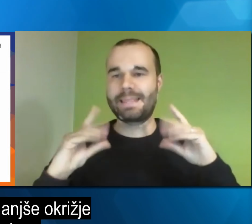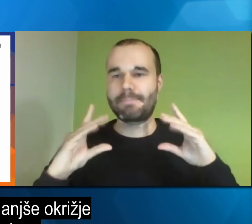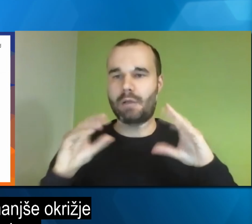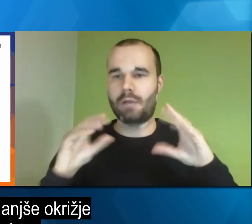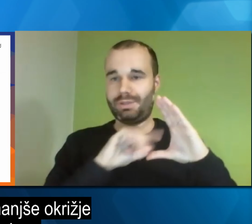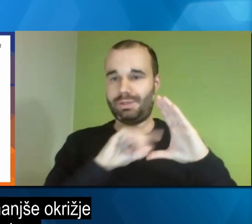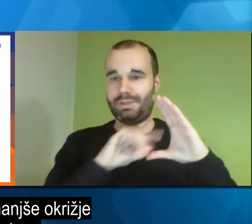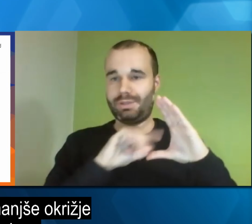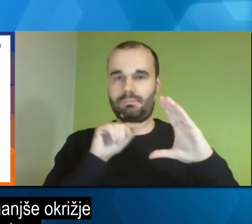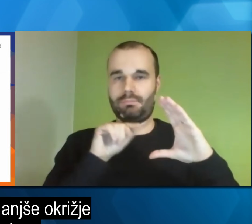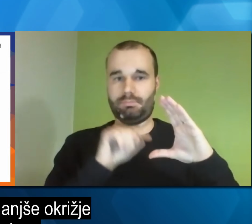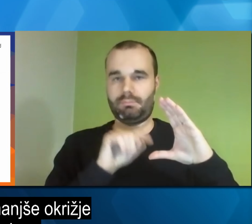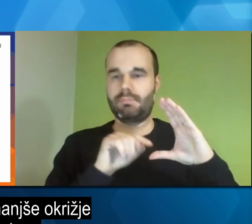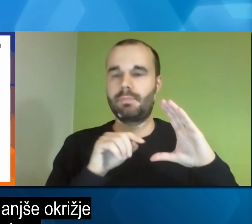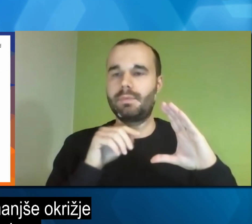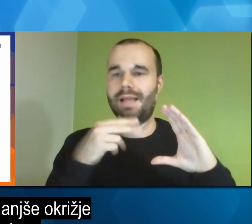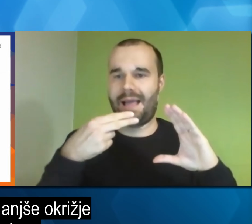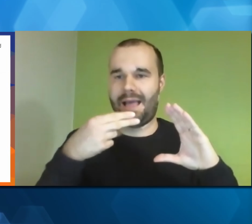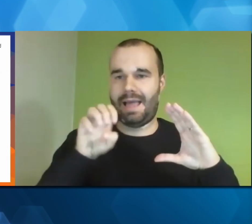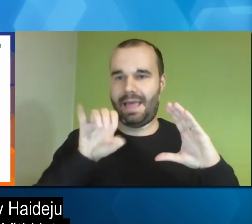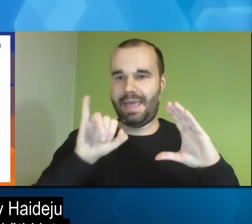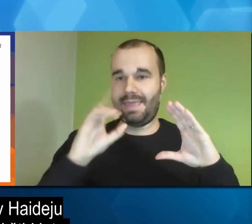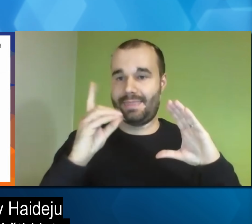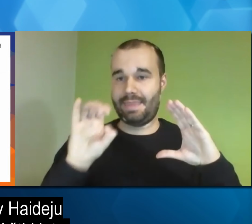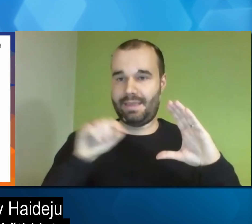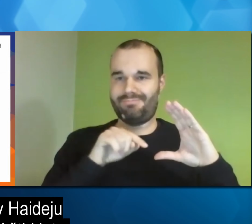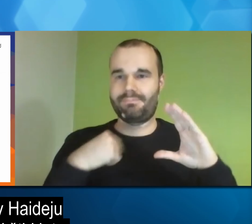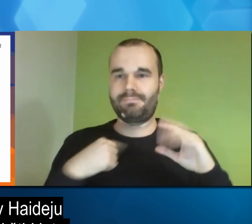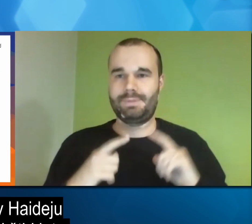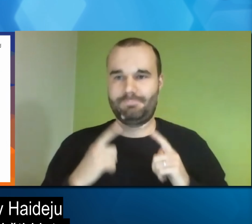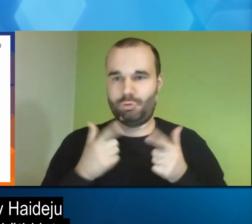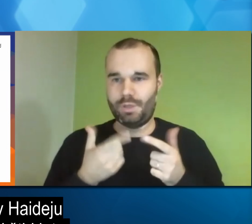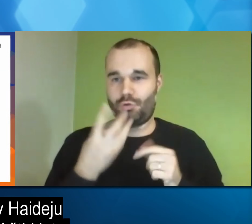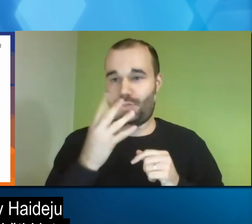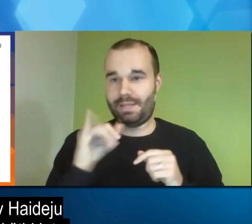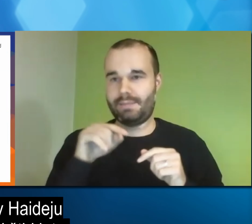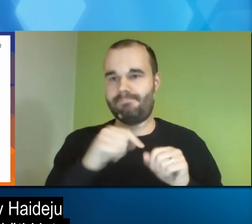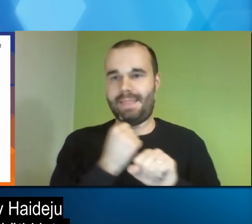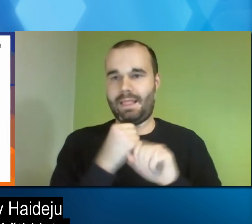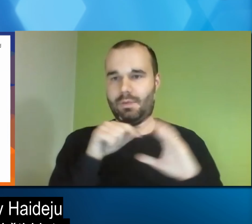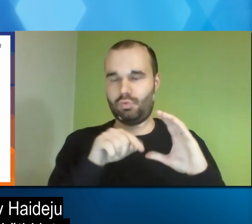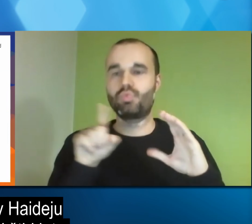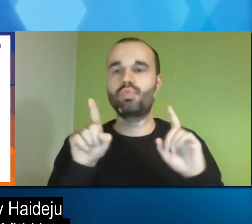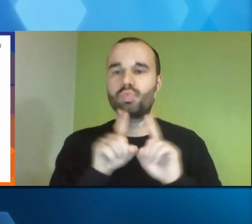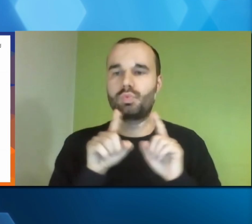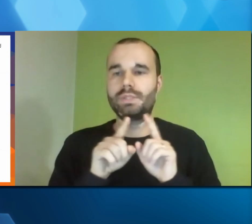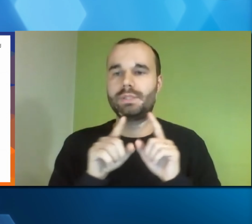eno okrožje, manjše Dithmarschen. Tam sem jaz v Hajdeju tudi živel 4 leta in